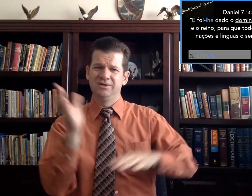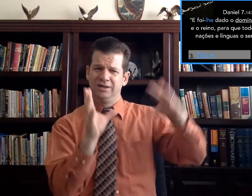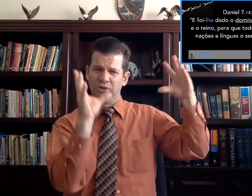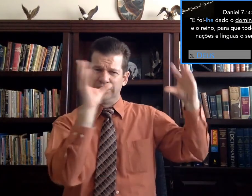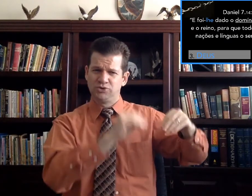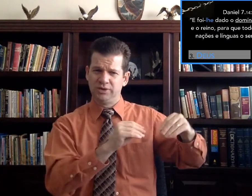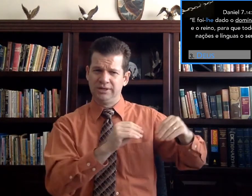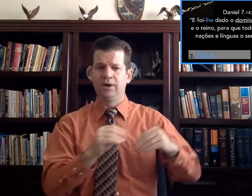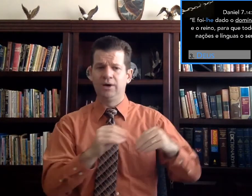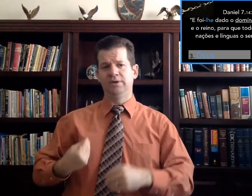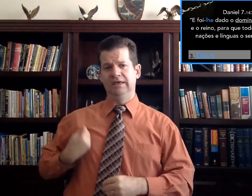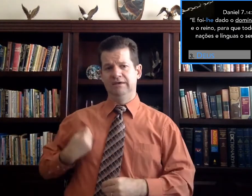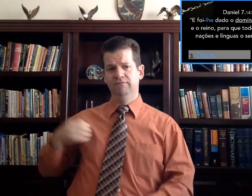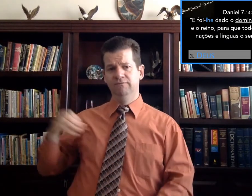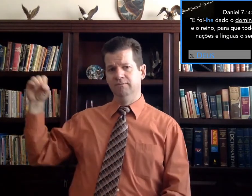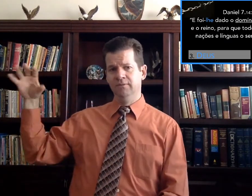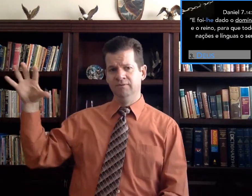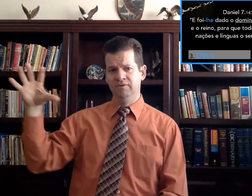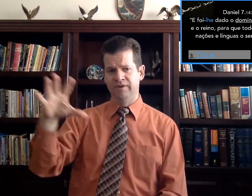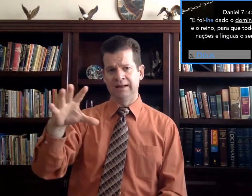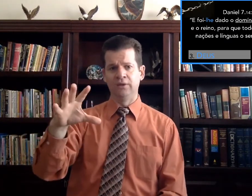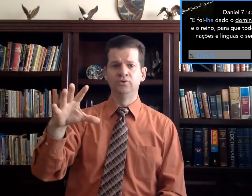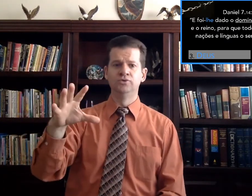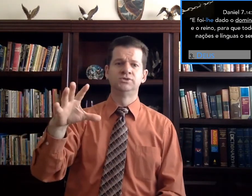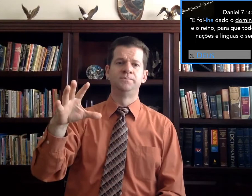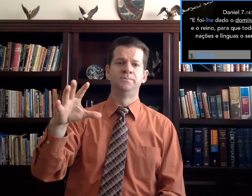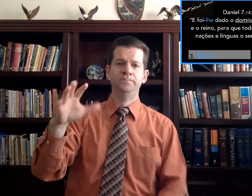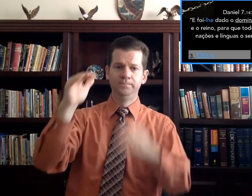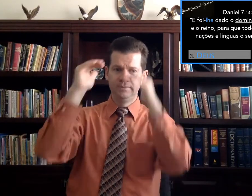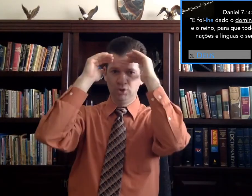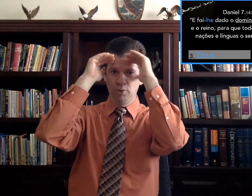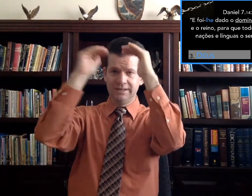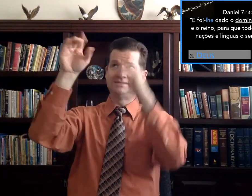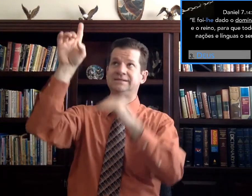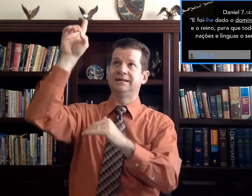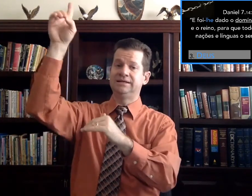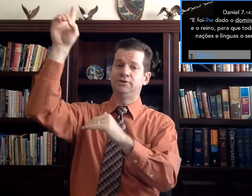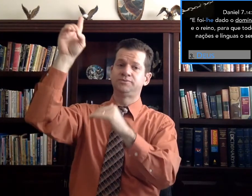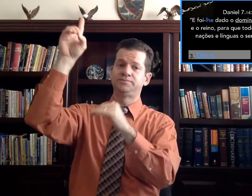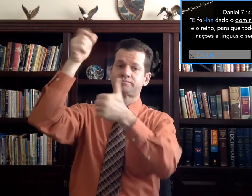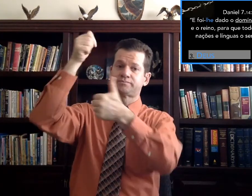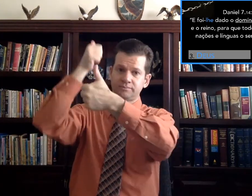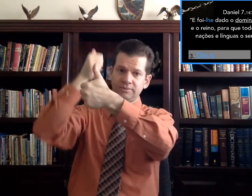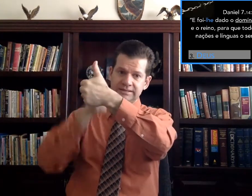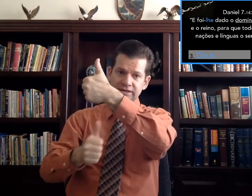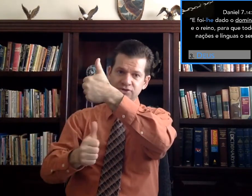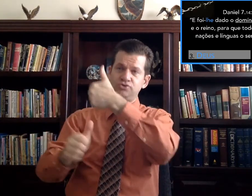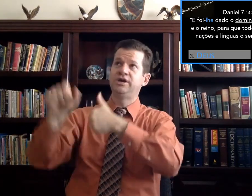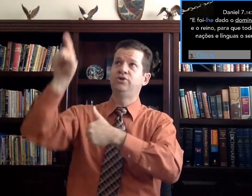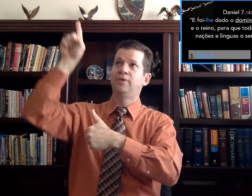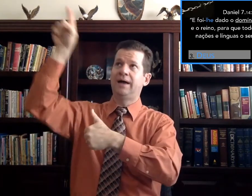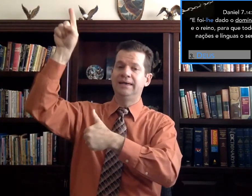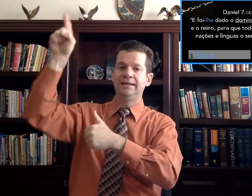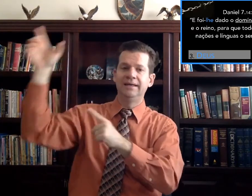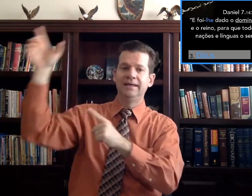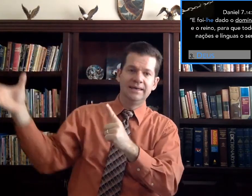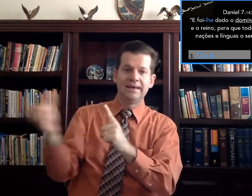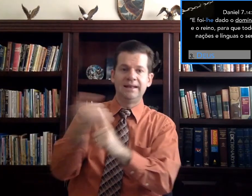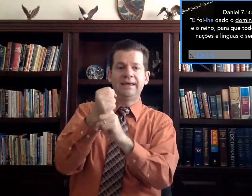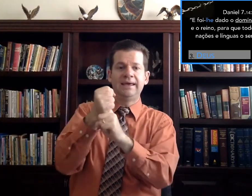da escuridão, viver na luz e obedecer a Deus, estar sujeito a Ele, que Ele tenha